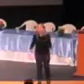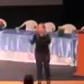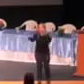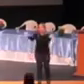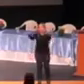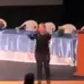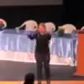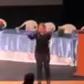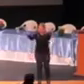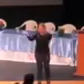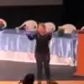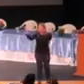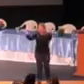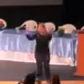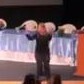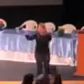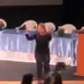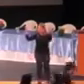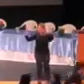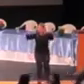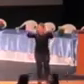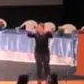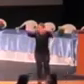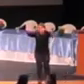frente, colega. Isso.